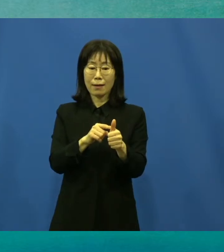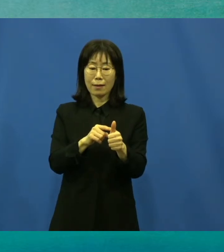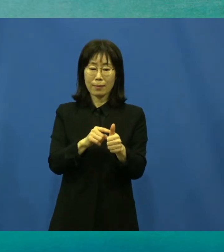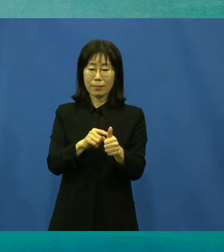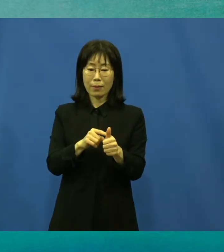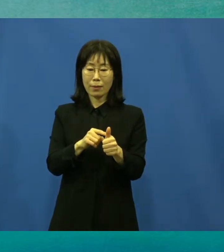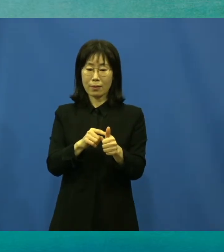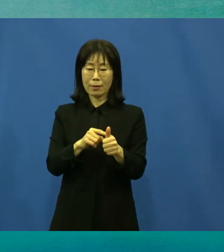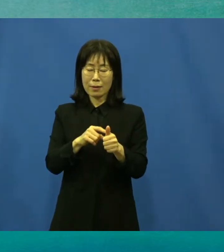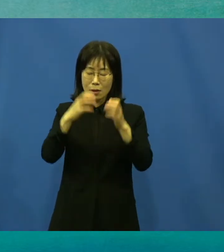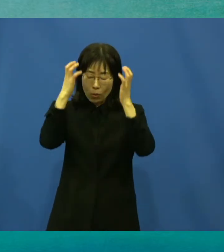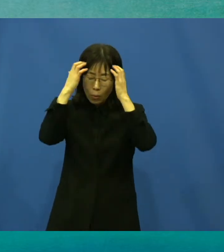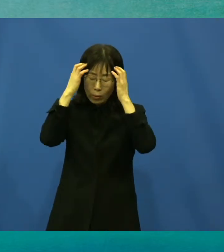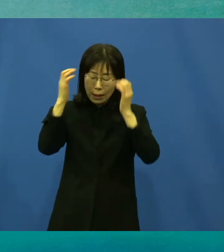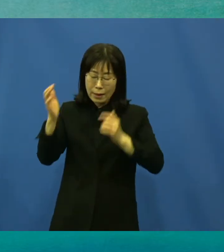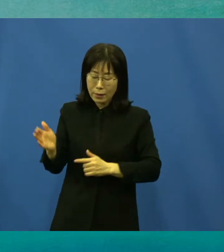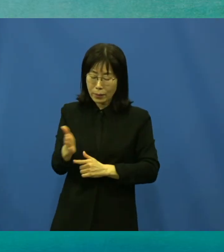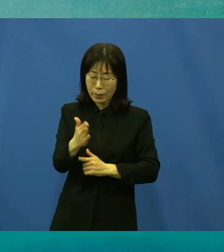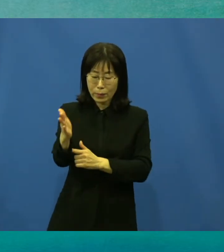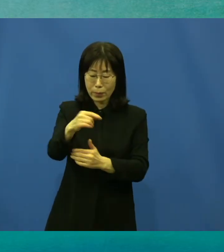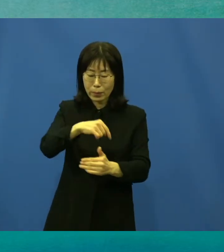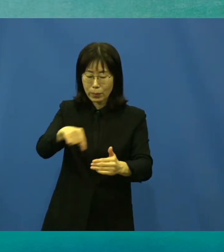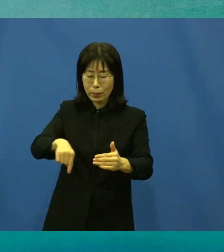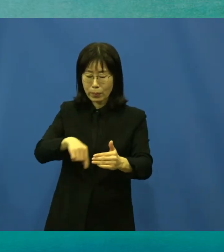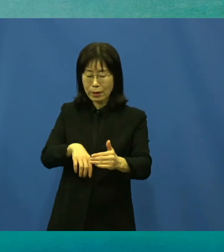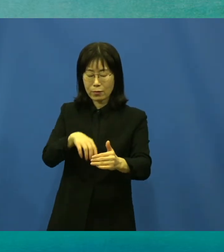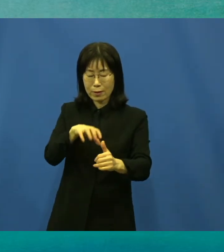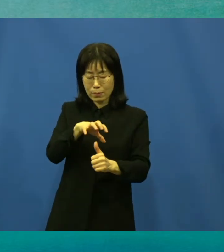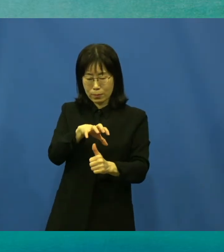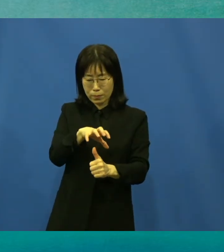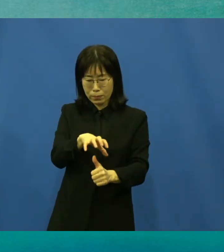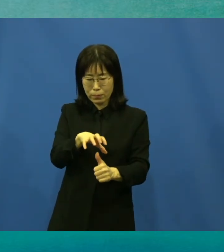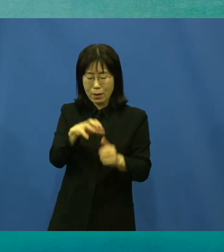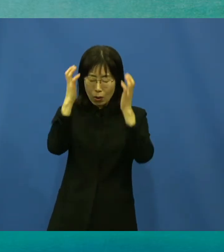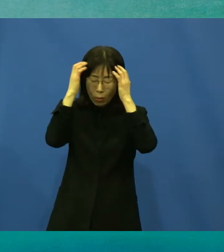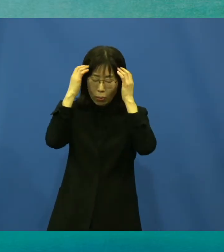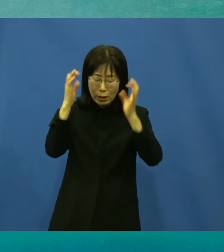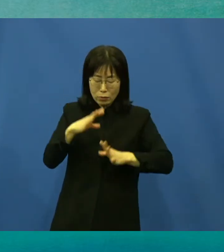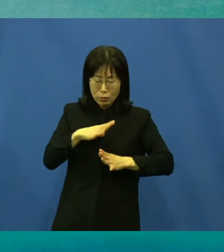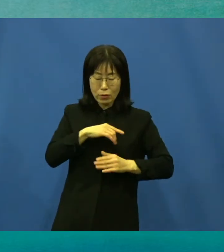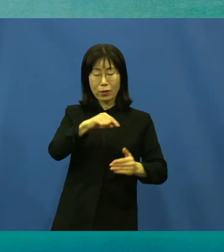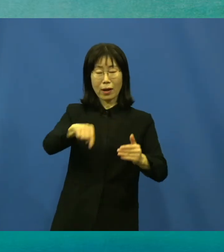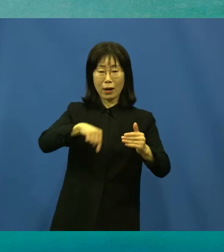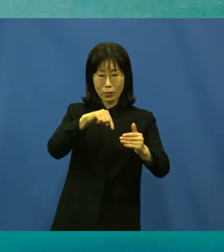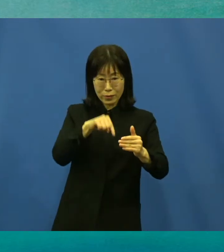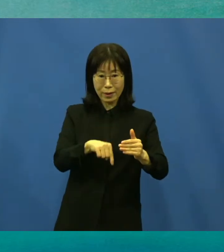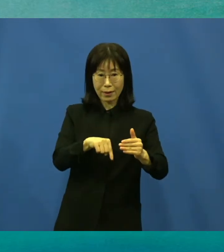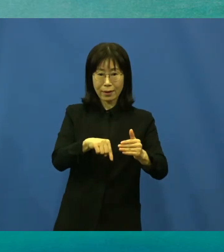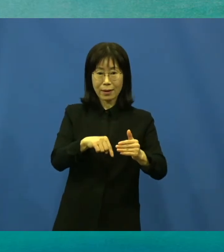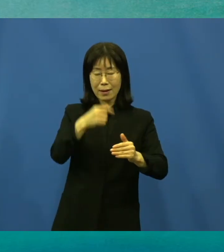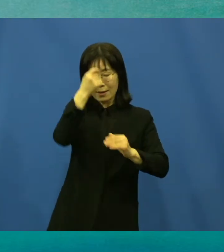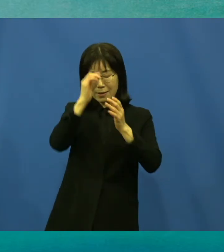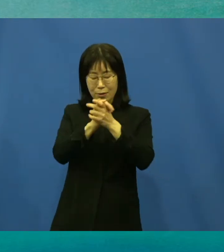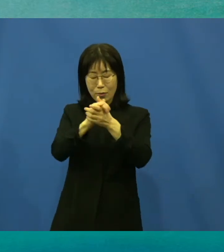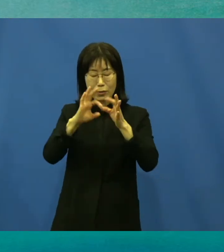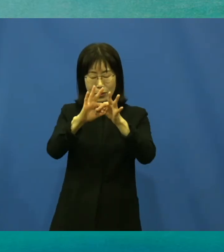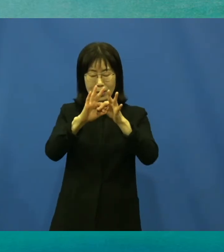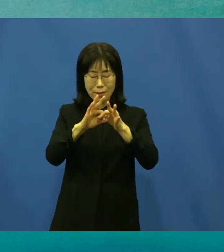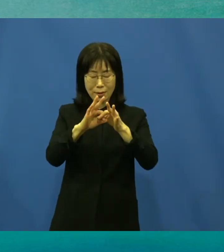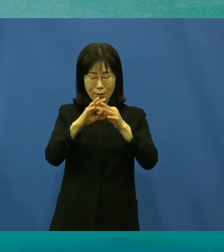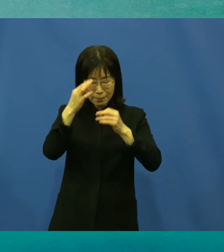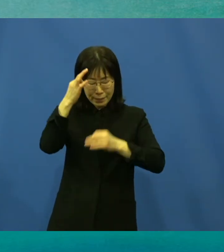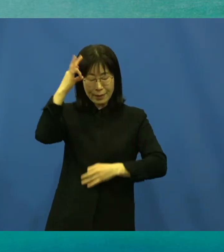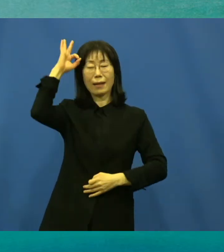것입니다. 영혼에 깨어남이 없으면 우리는 온전한 기도를 드릴 수가 없습니다. 요나는 이제